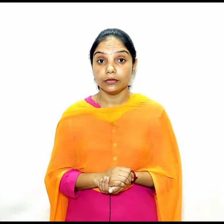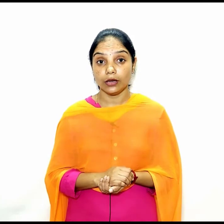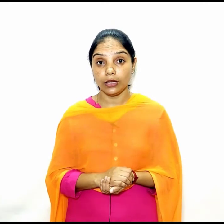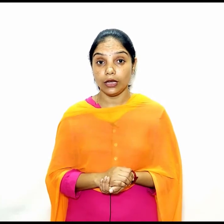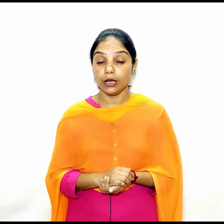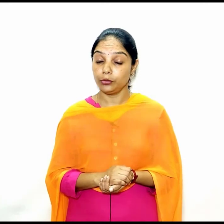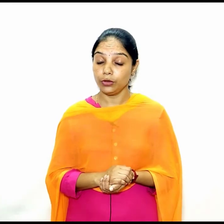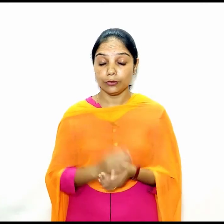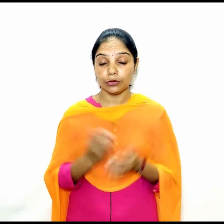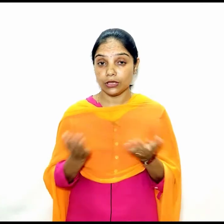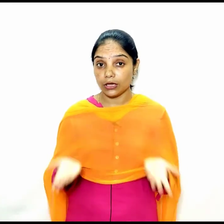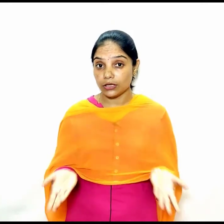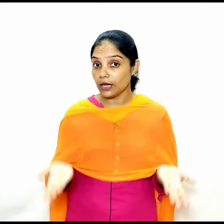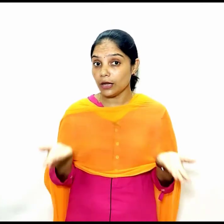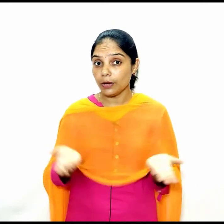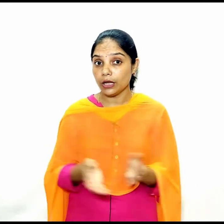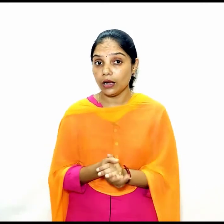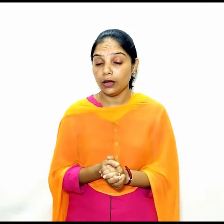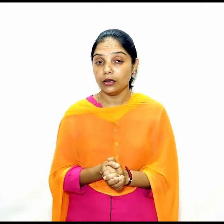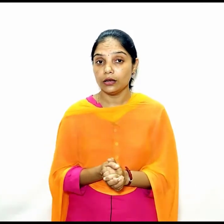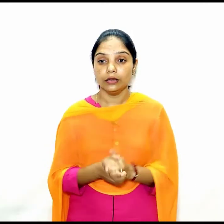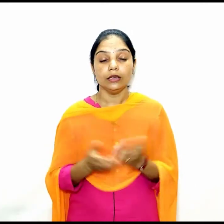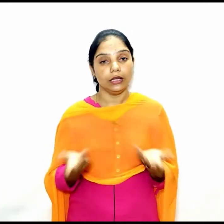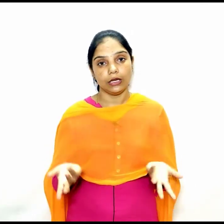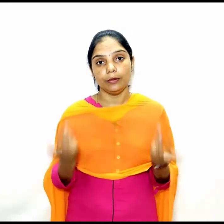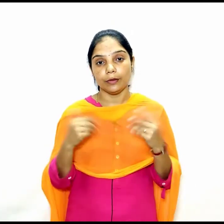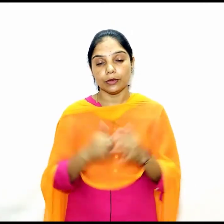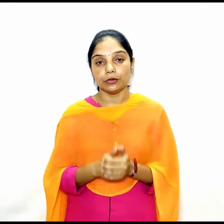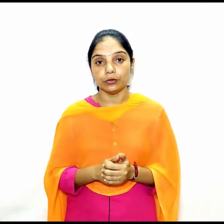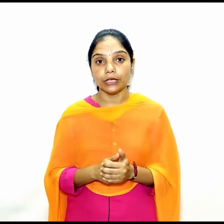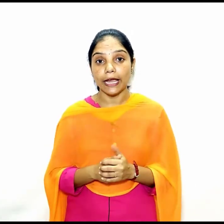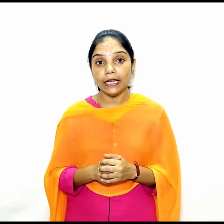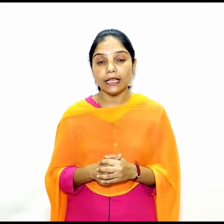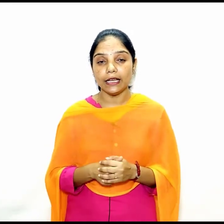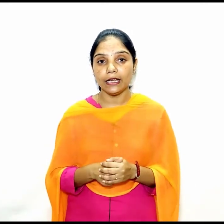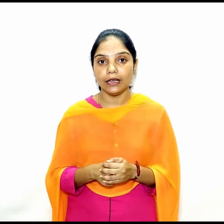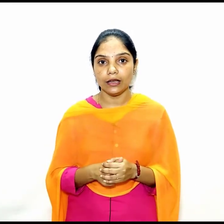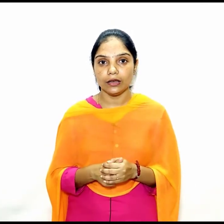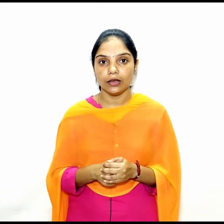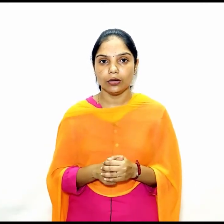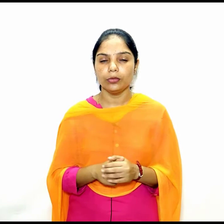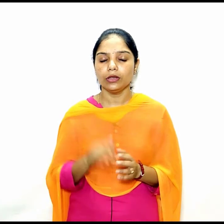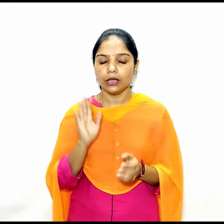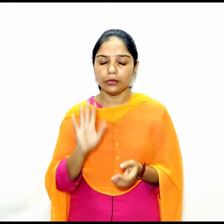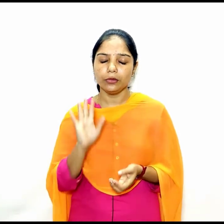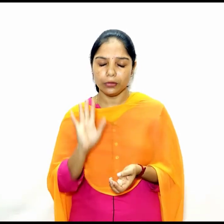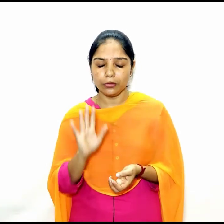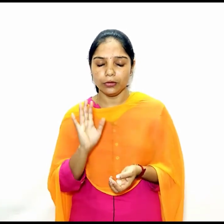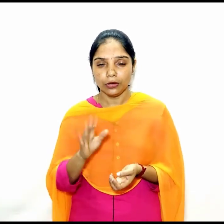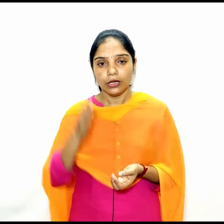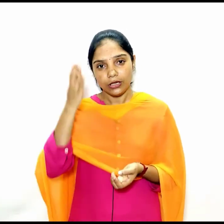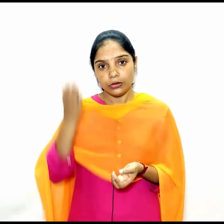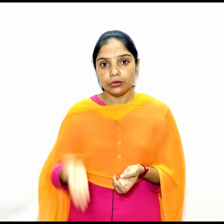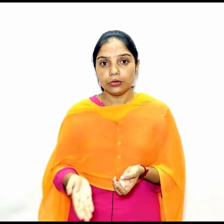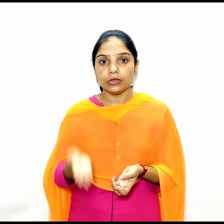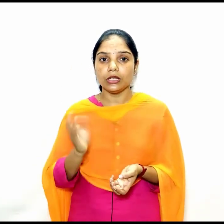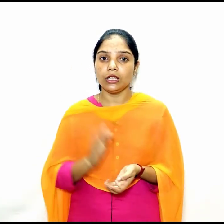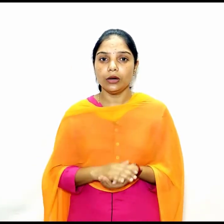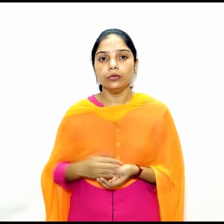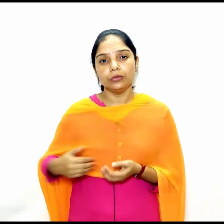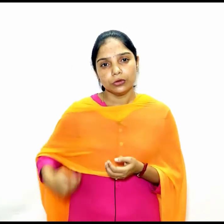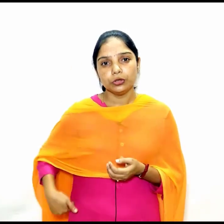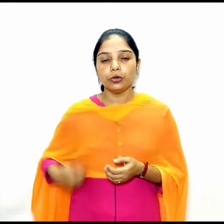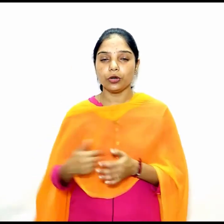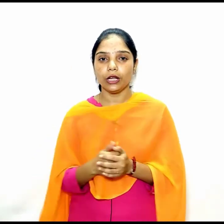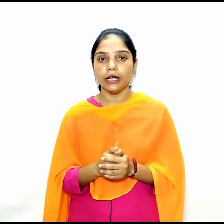गया, अरे अब तो ये मुझसे हट जाना मांगेगा, लेकिन मेरे पास तो कुछ है नहीं देने के लिए। बोलता है, रुको रुको, जोर से